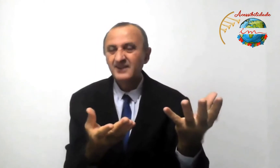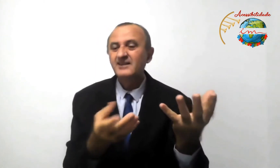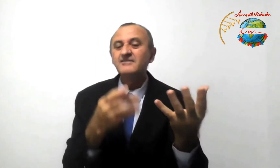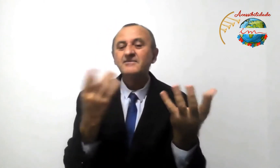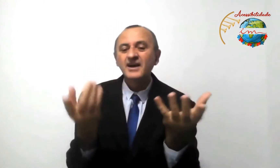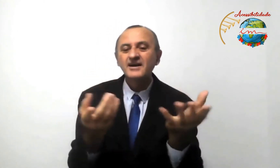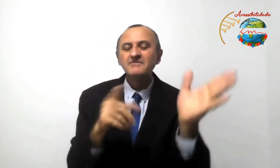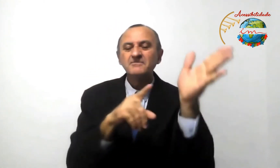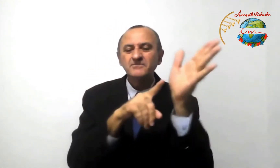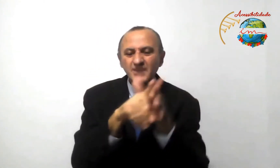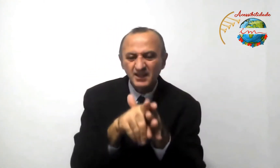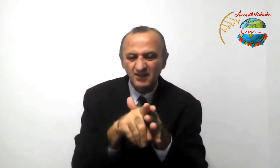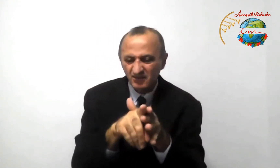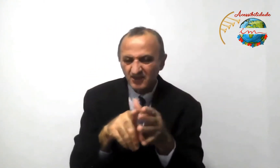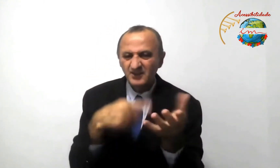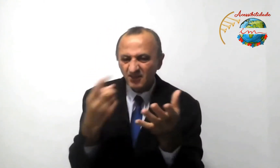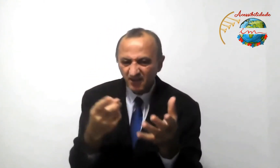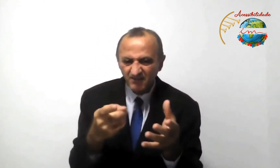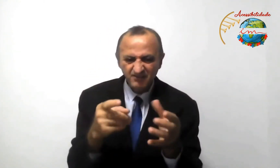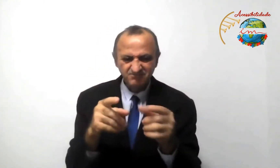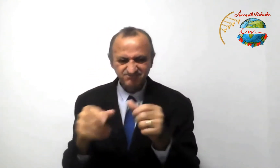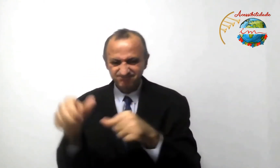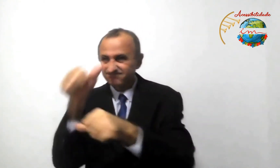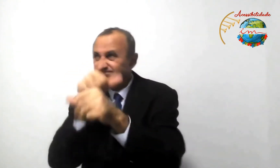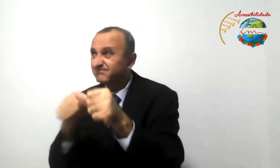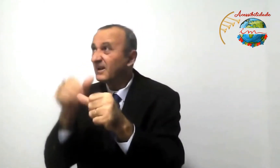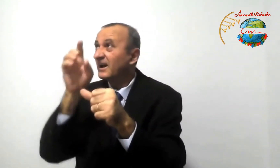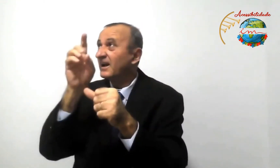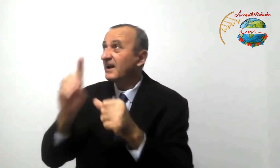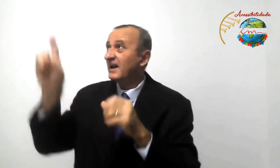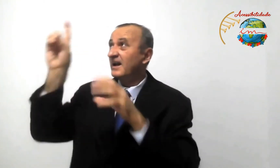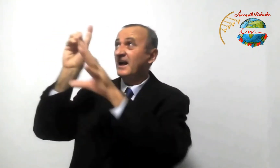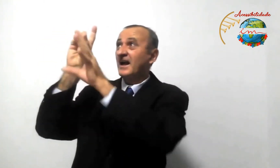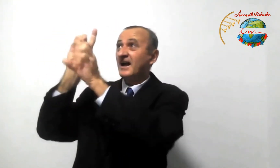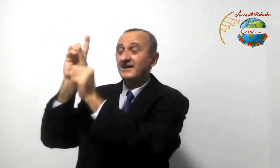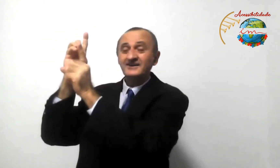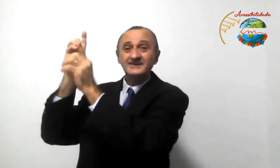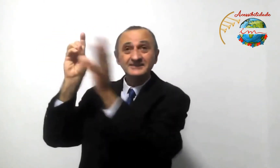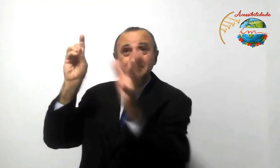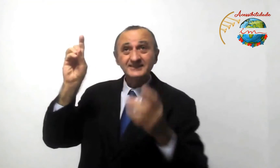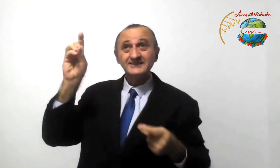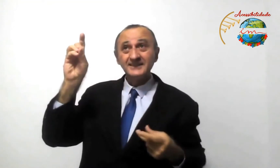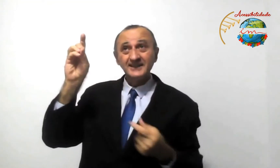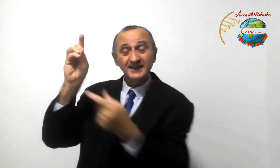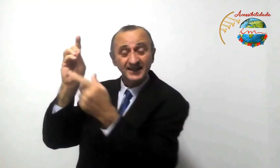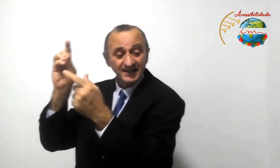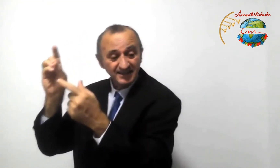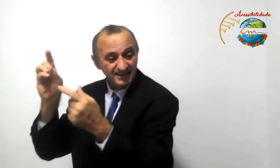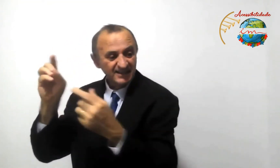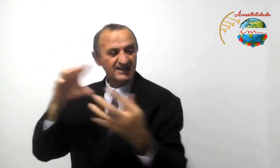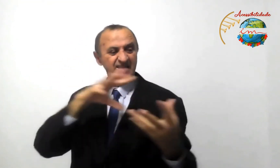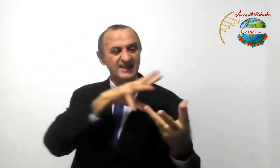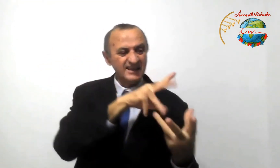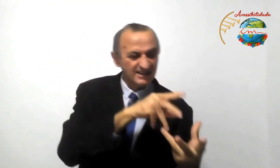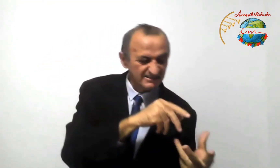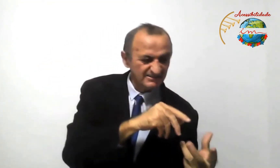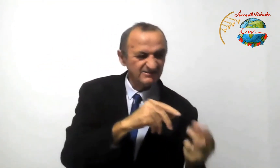dessa vida. Mas pergunta a você, nós vamos trocar o amor de Deus, que é eterno,